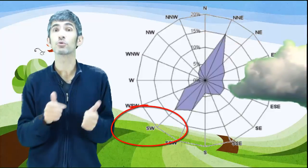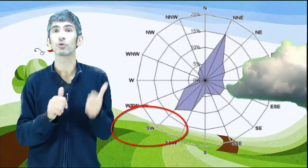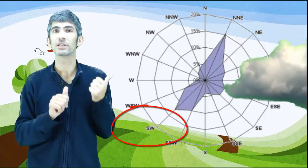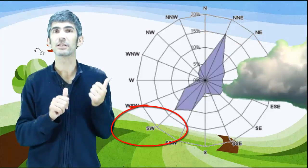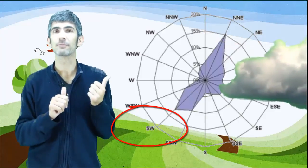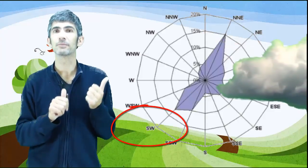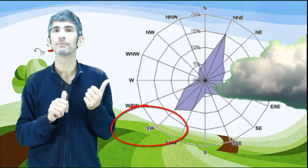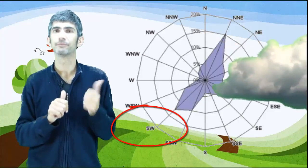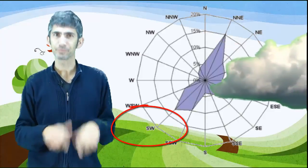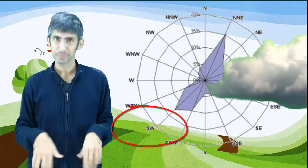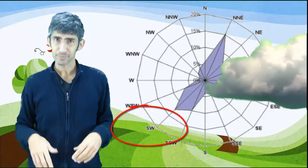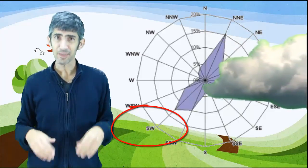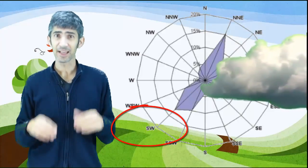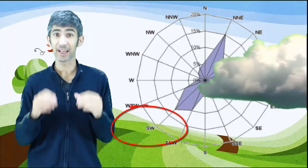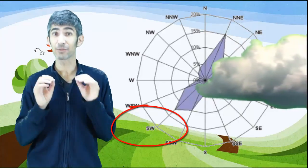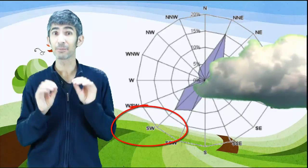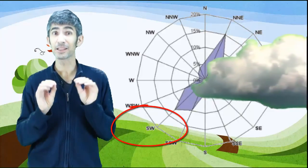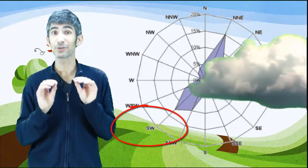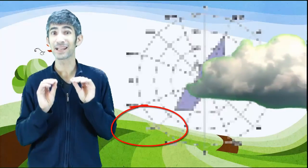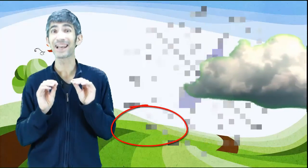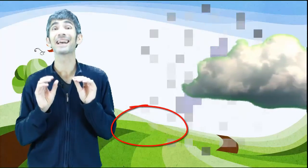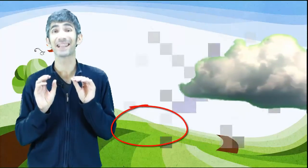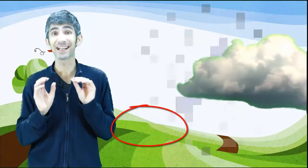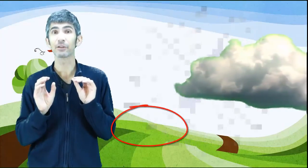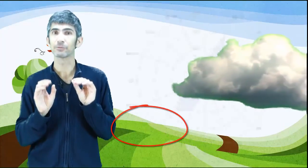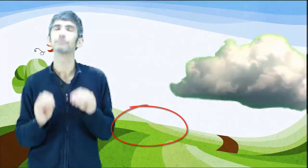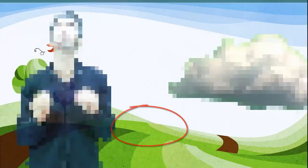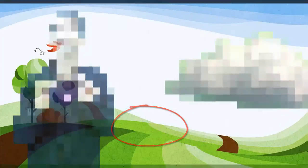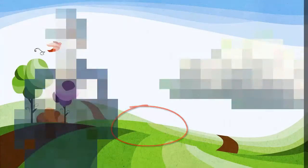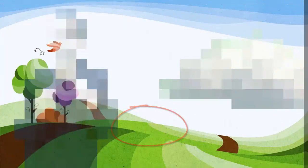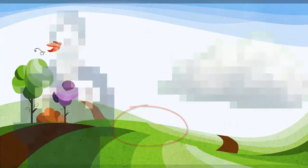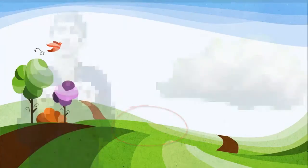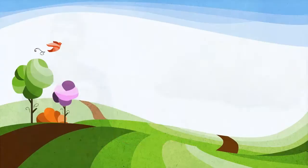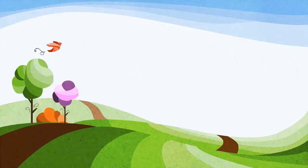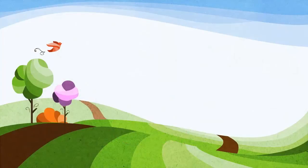suroeste que normalmente nos trae aire cálido pero lluvia